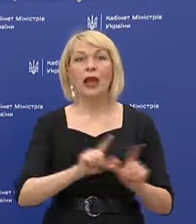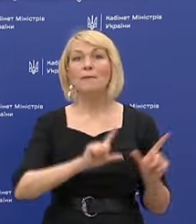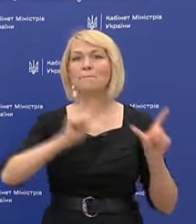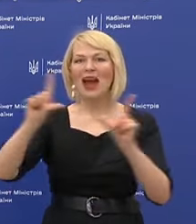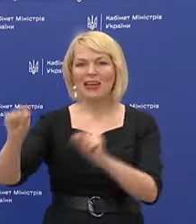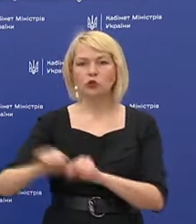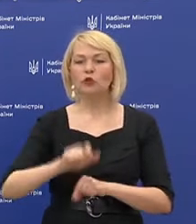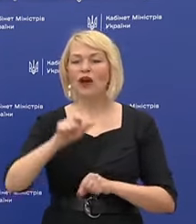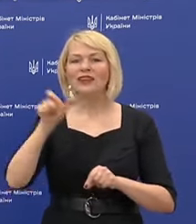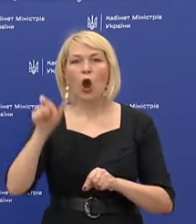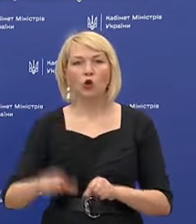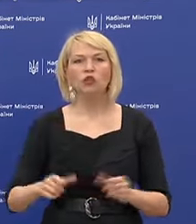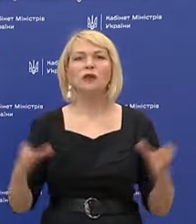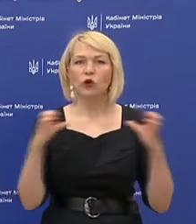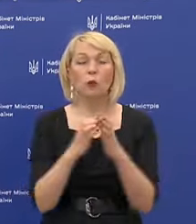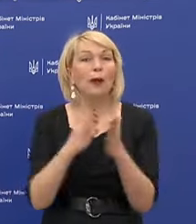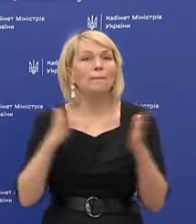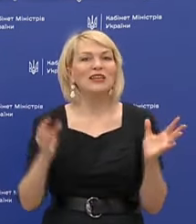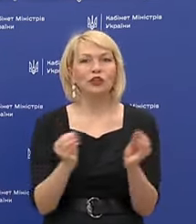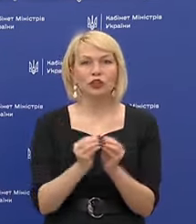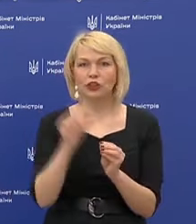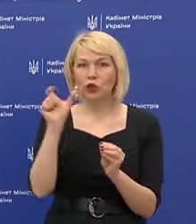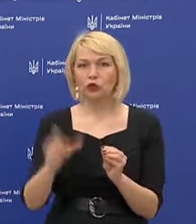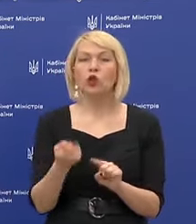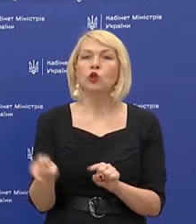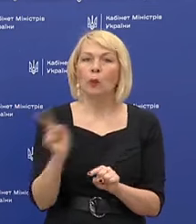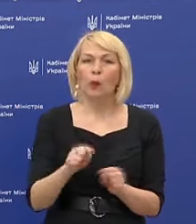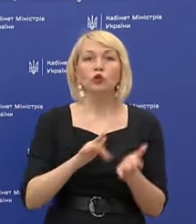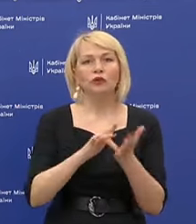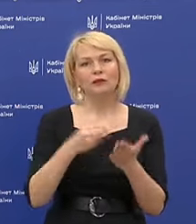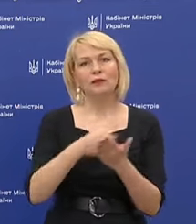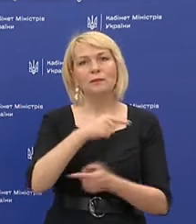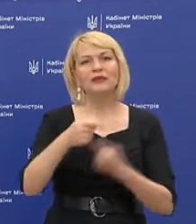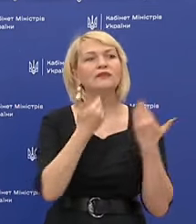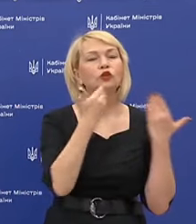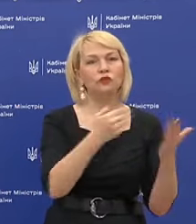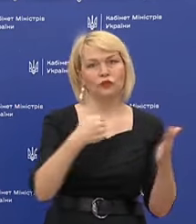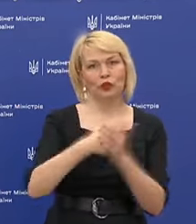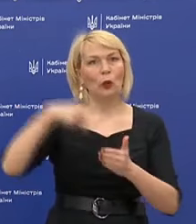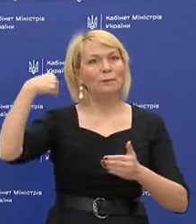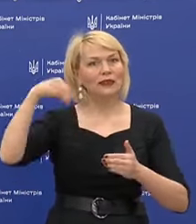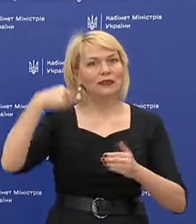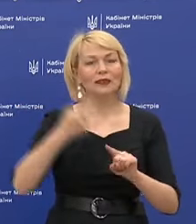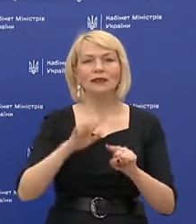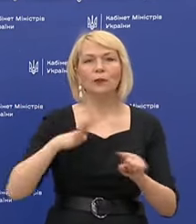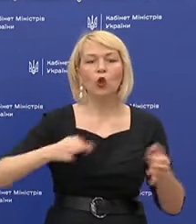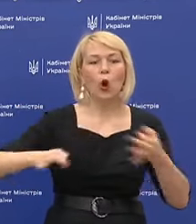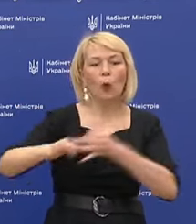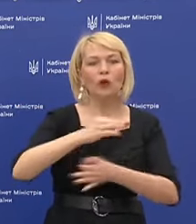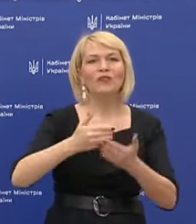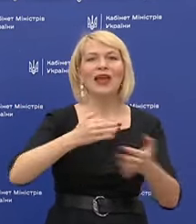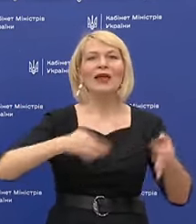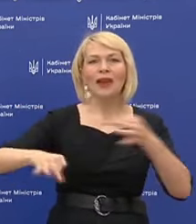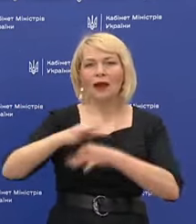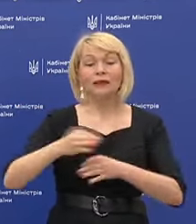пересування осіб в групах більше 10 осіб. Тому туристичний бізнес звернувся до президента. Це було обговорено на нараді,